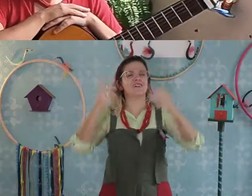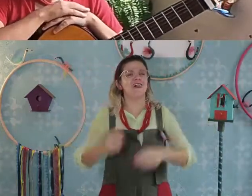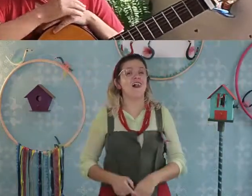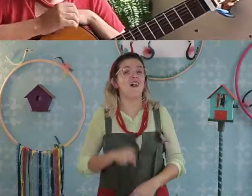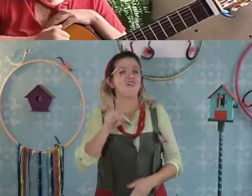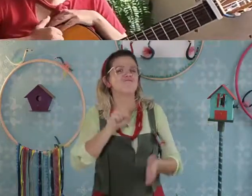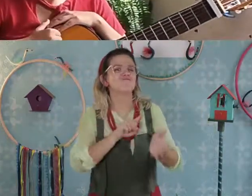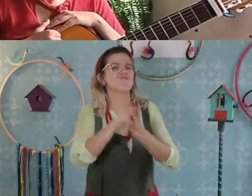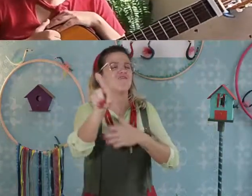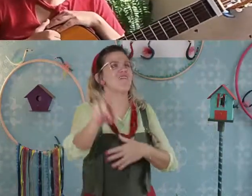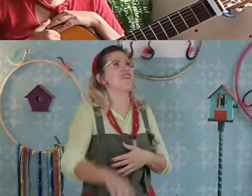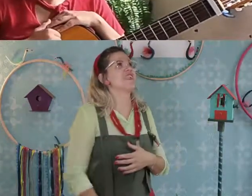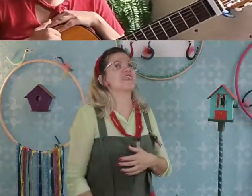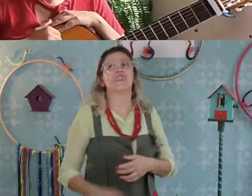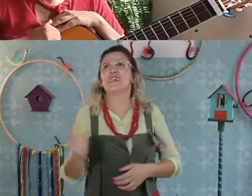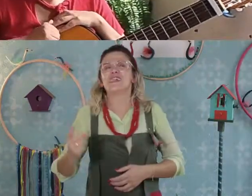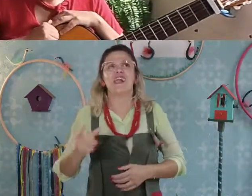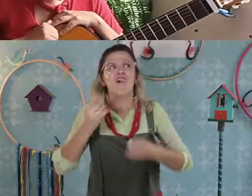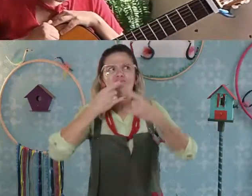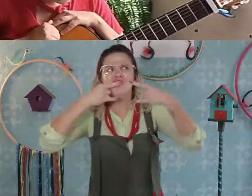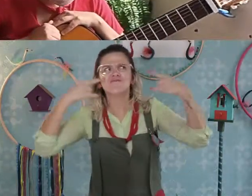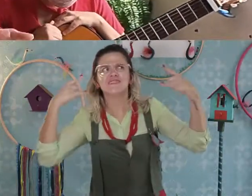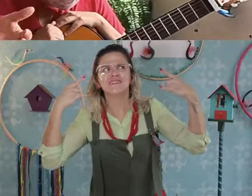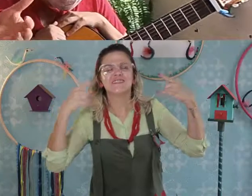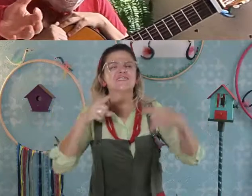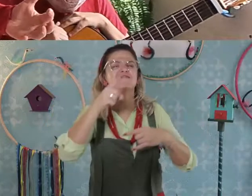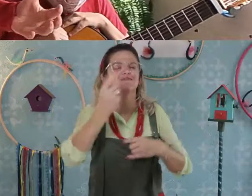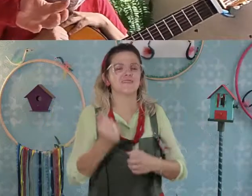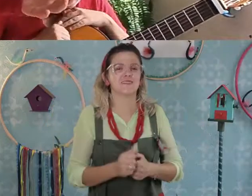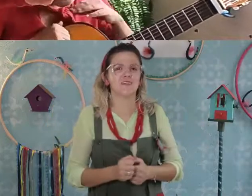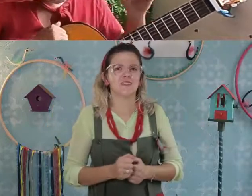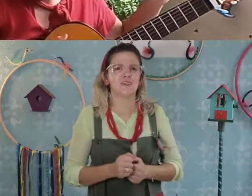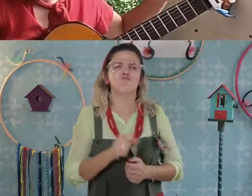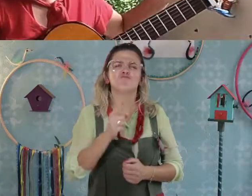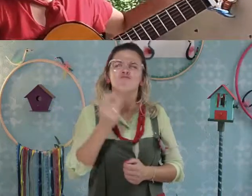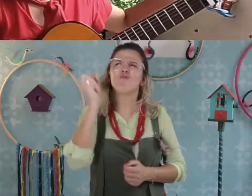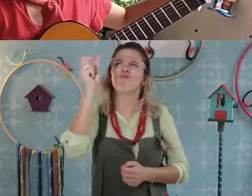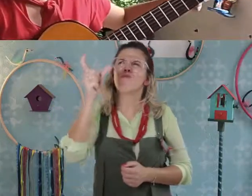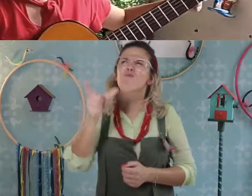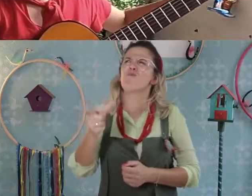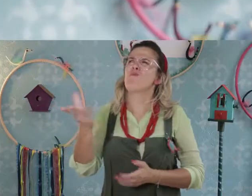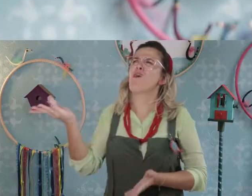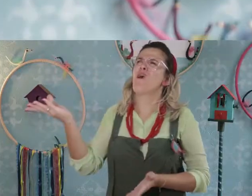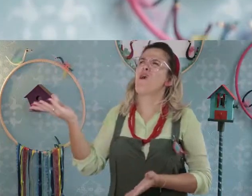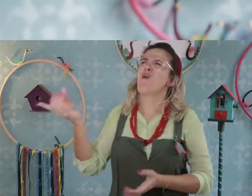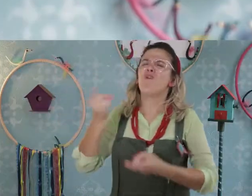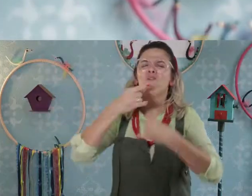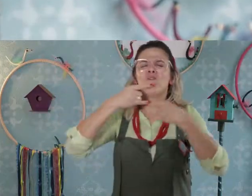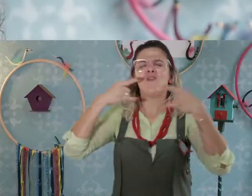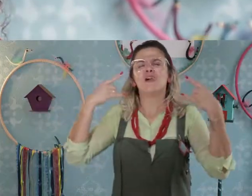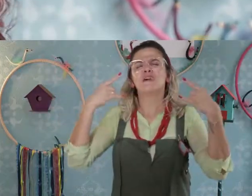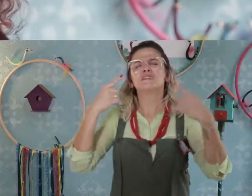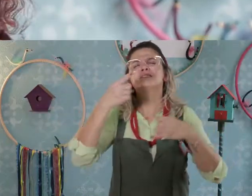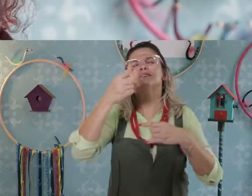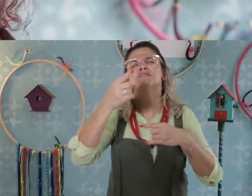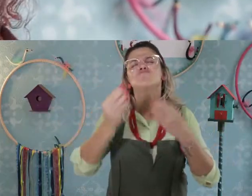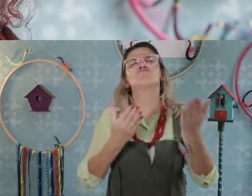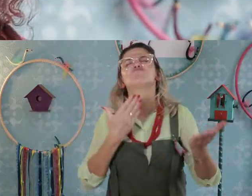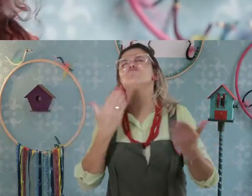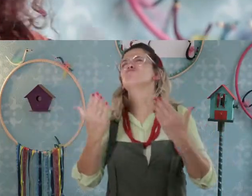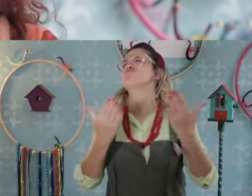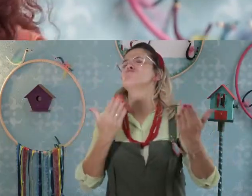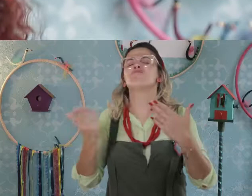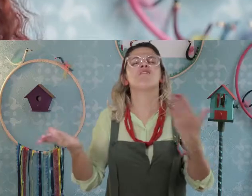você. E você? Qual fantasia você escolheria para ir numa festa que o tema é